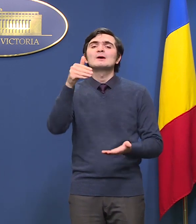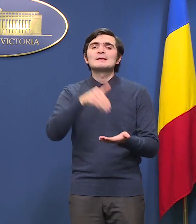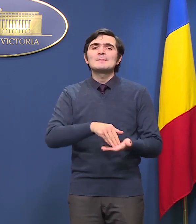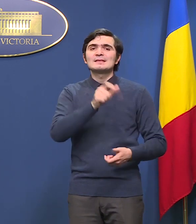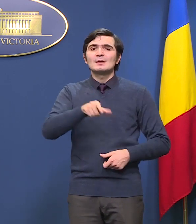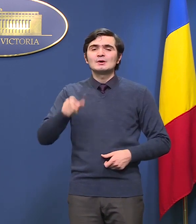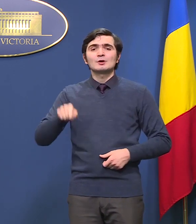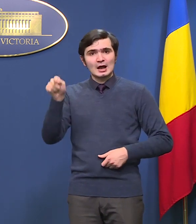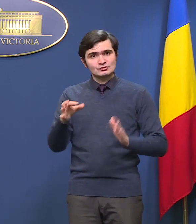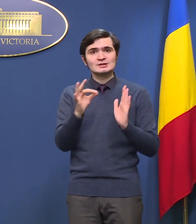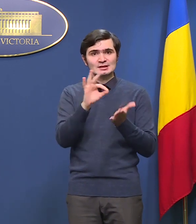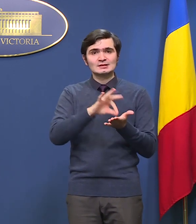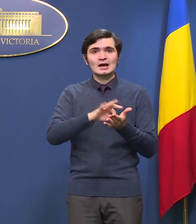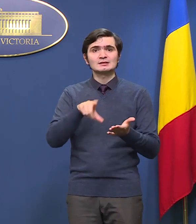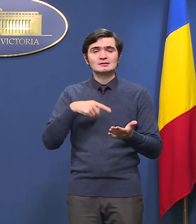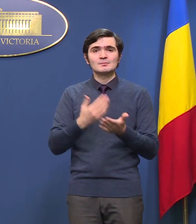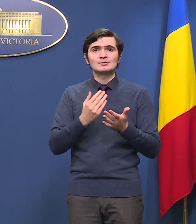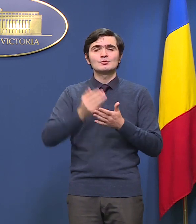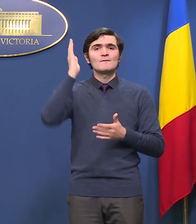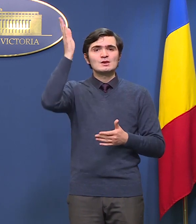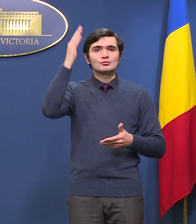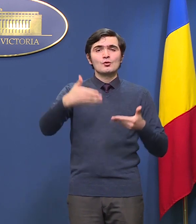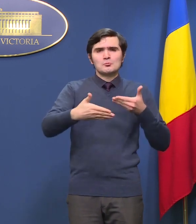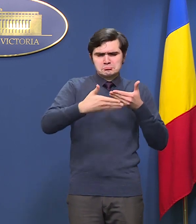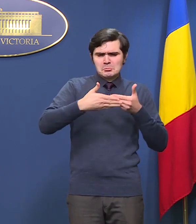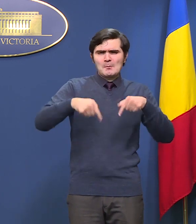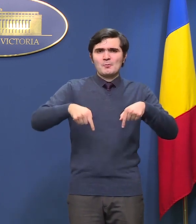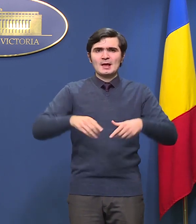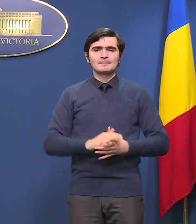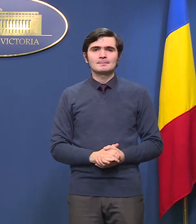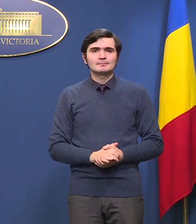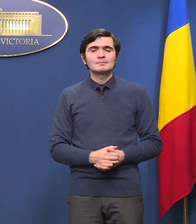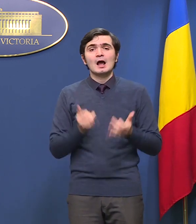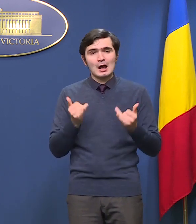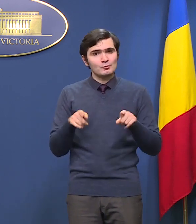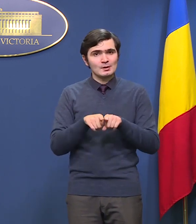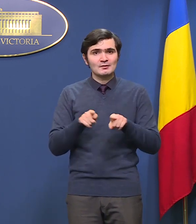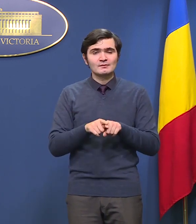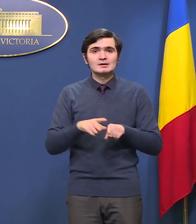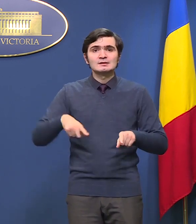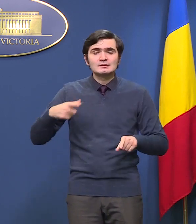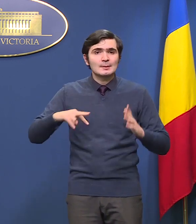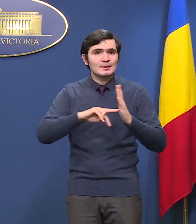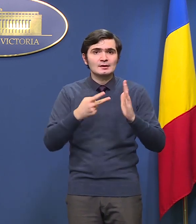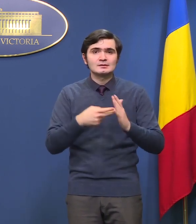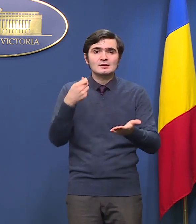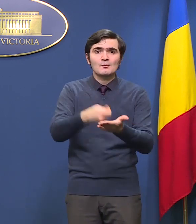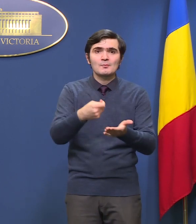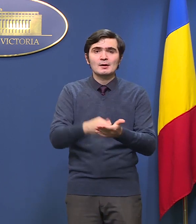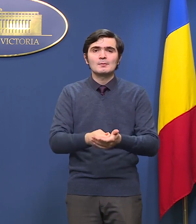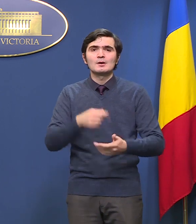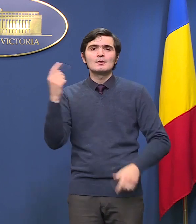viitor apropiat. De asemenea, suntem în curs de achiziție de